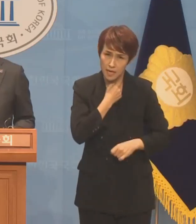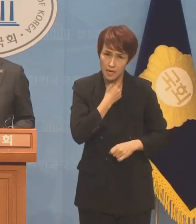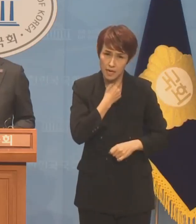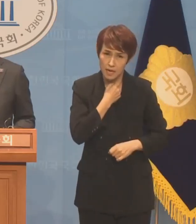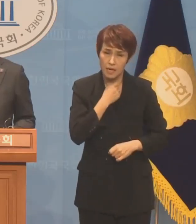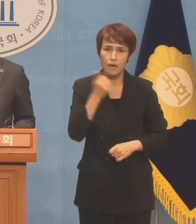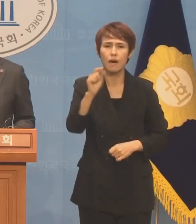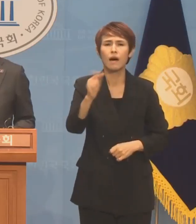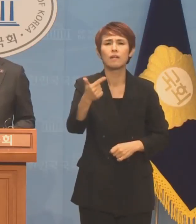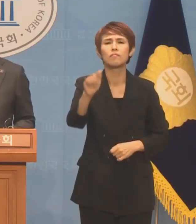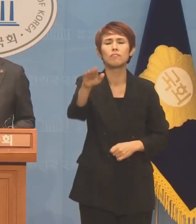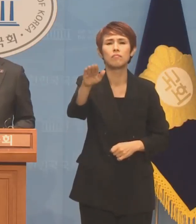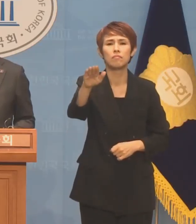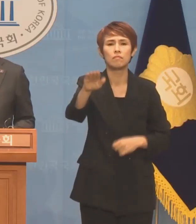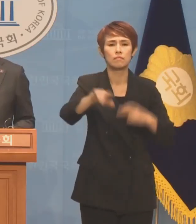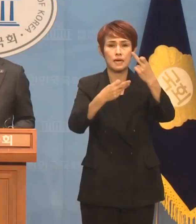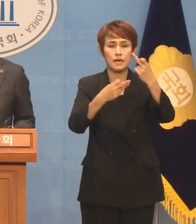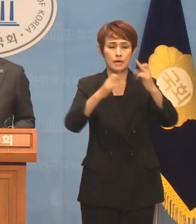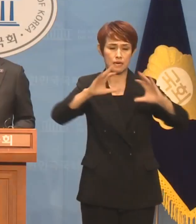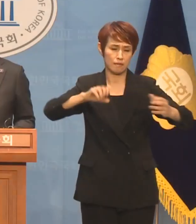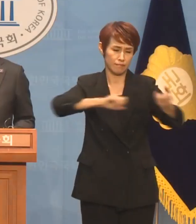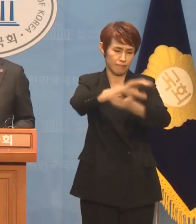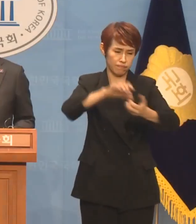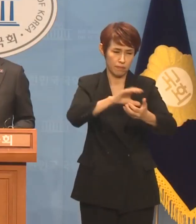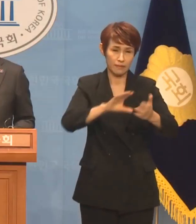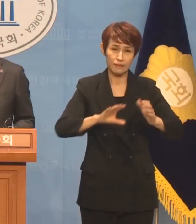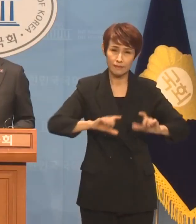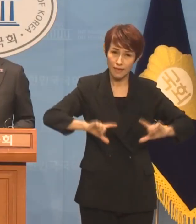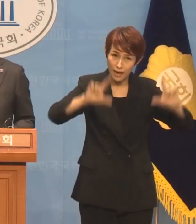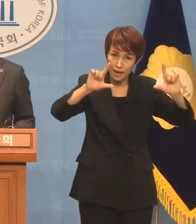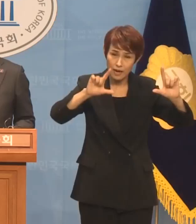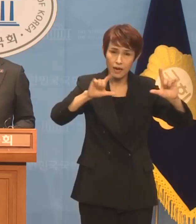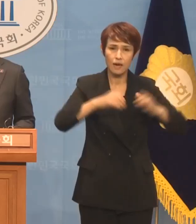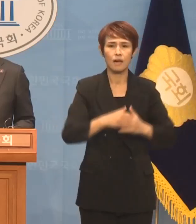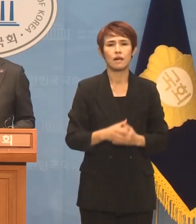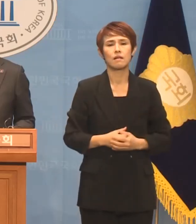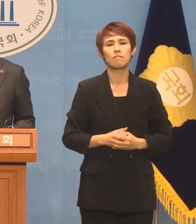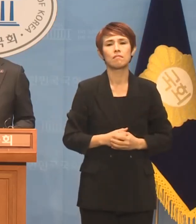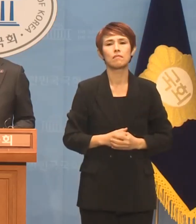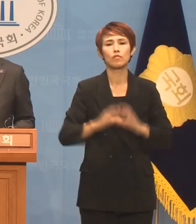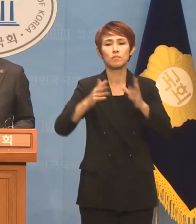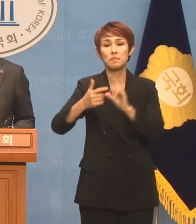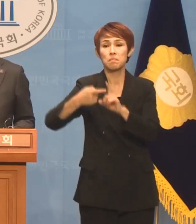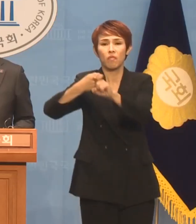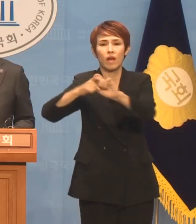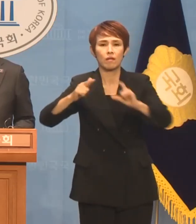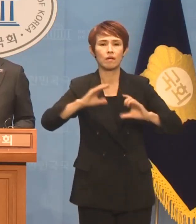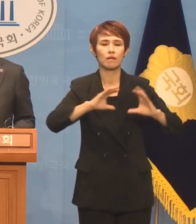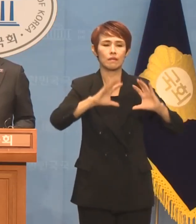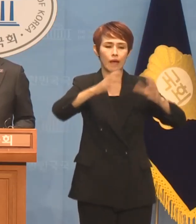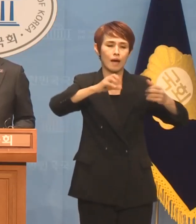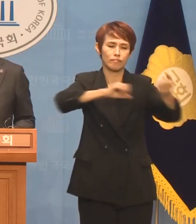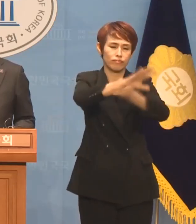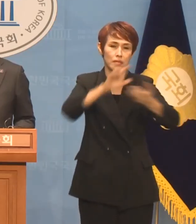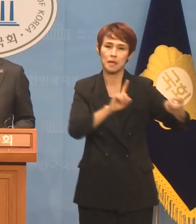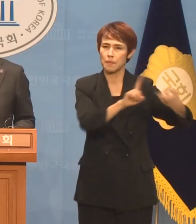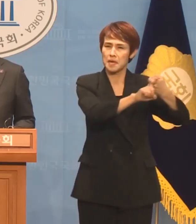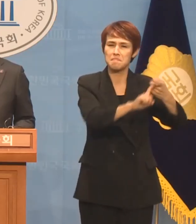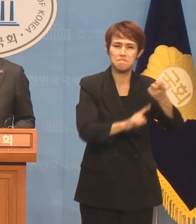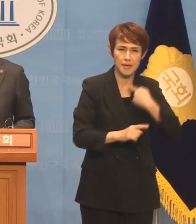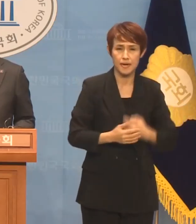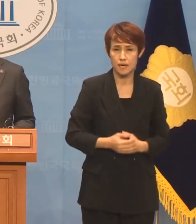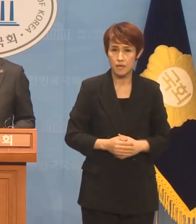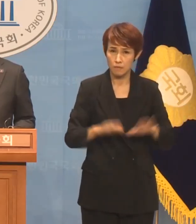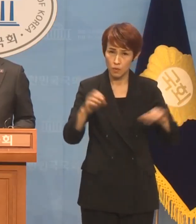한독수 대행은 이미 12.3 내란의 방치, 국민이 아닌 내란의 편에 선 바 있습니다. 이번에도 내란의